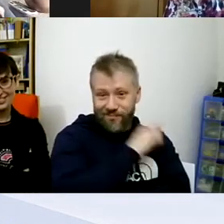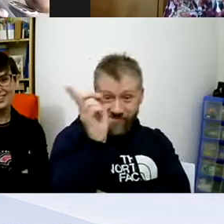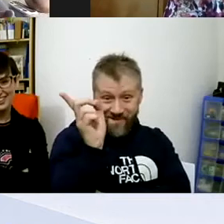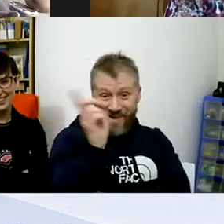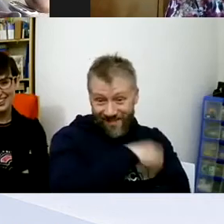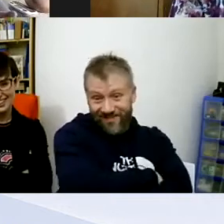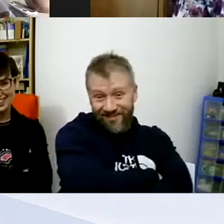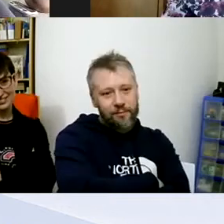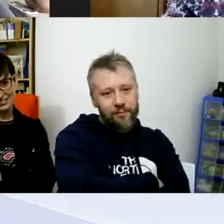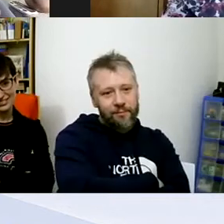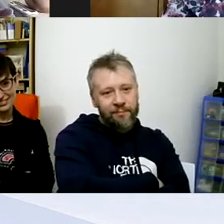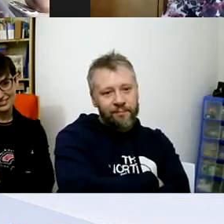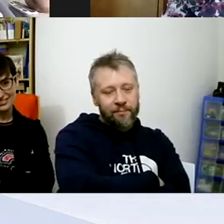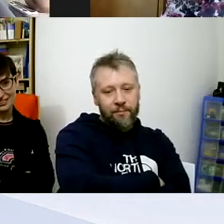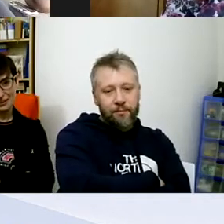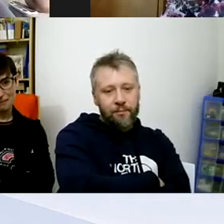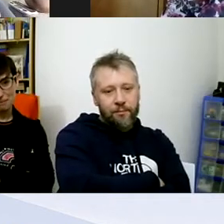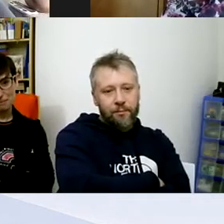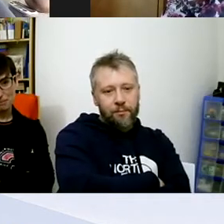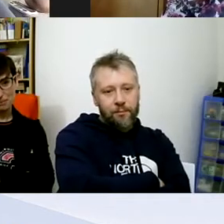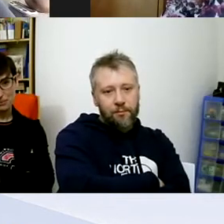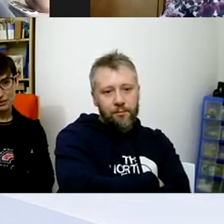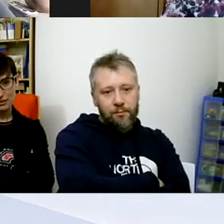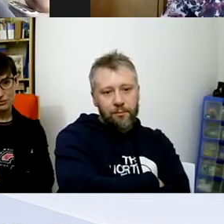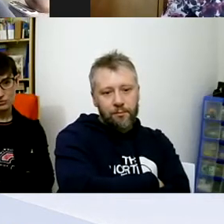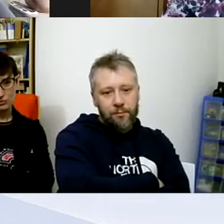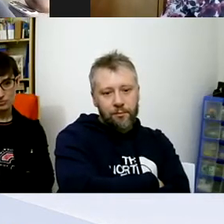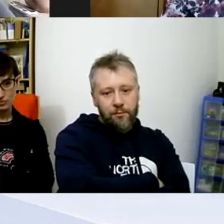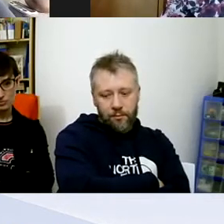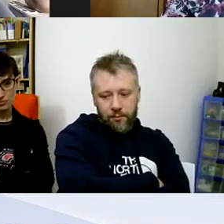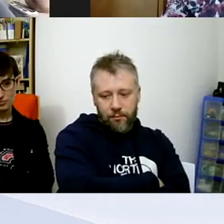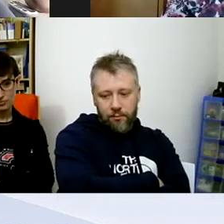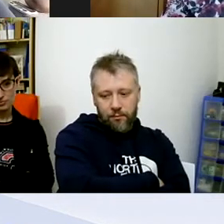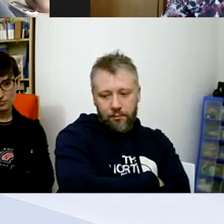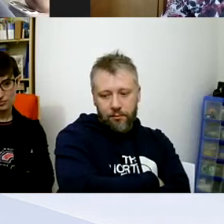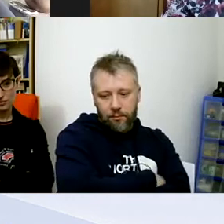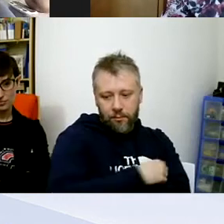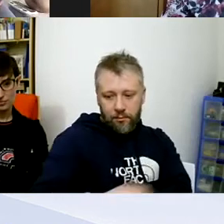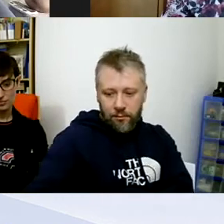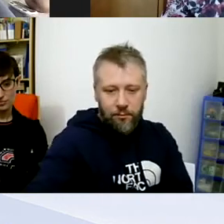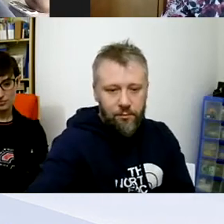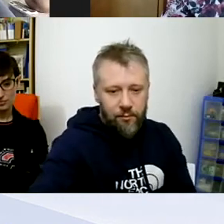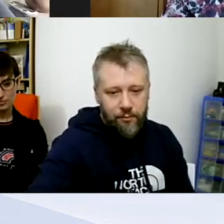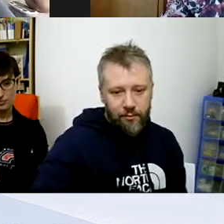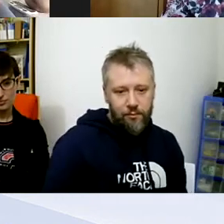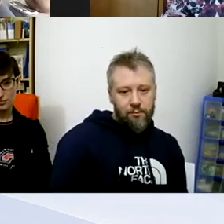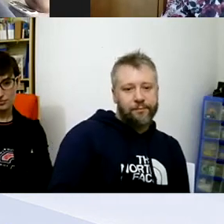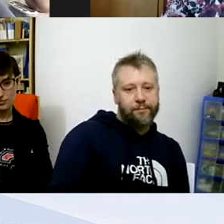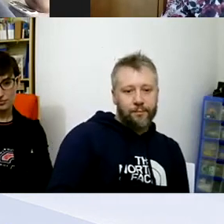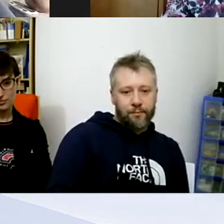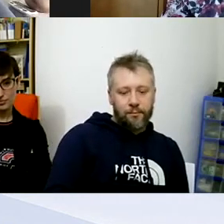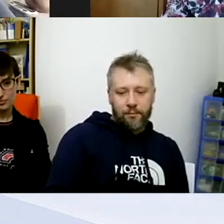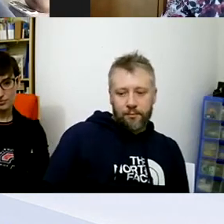infatti. Allora non ci dobbiamo parlare della cucina della mamma, sì, o delle ciambelline al vino